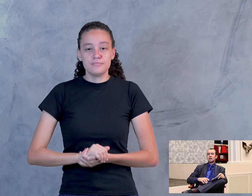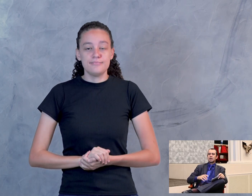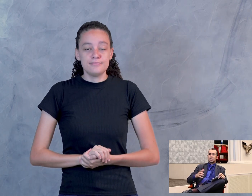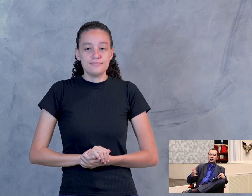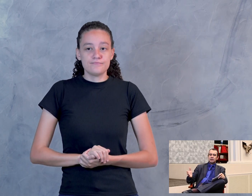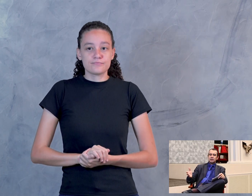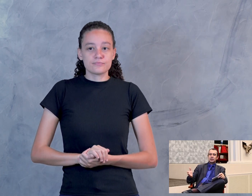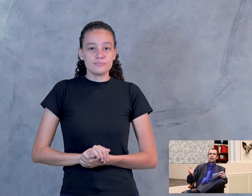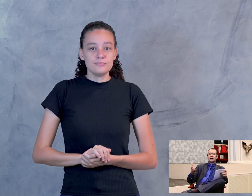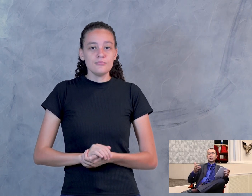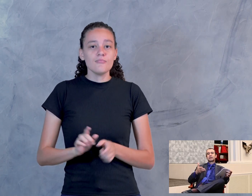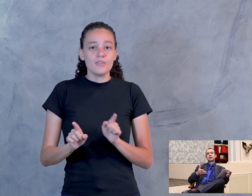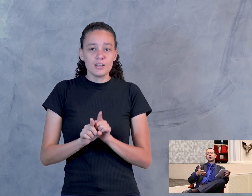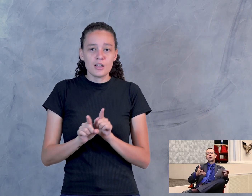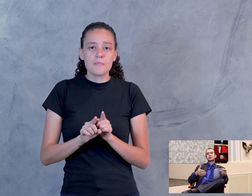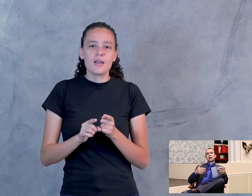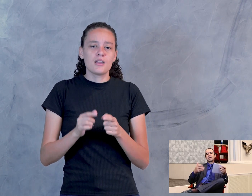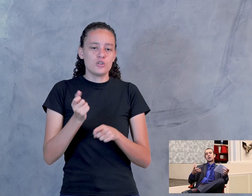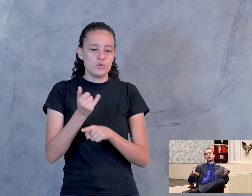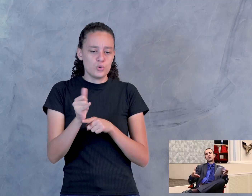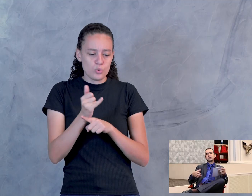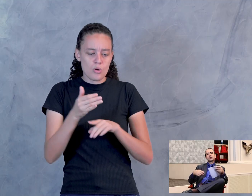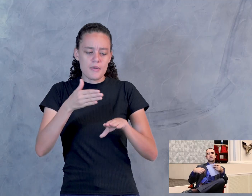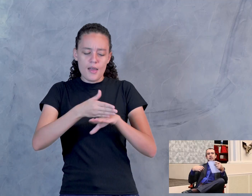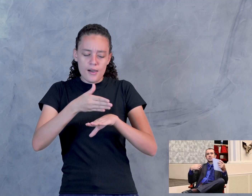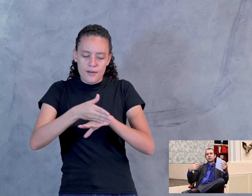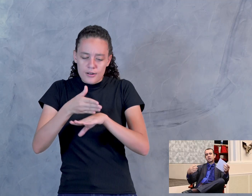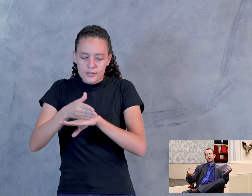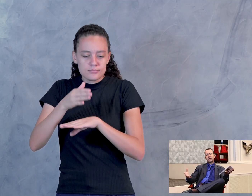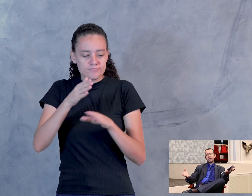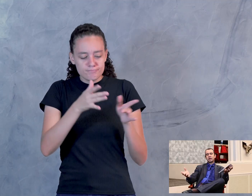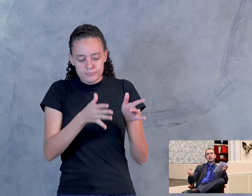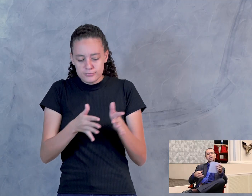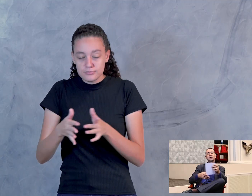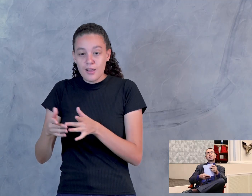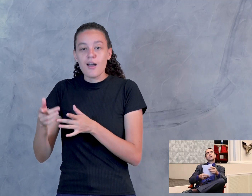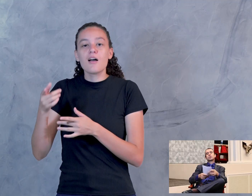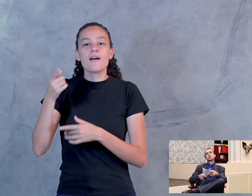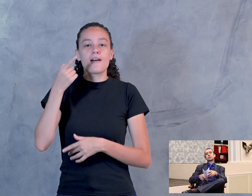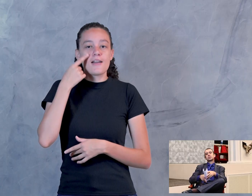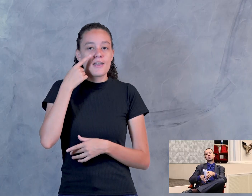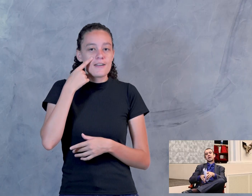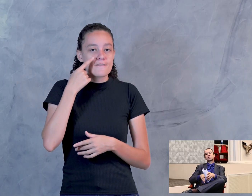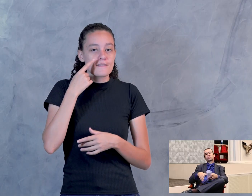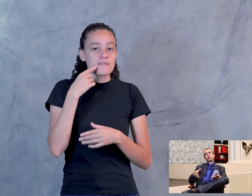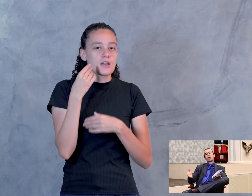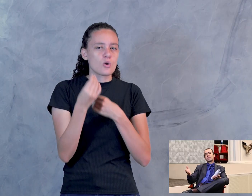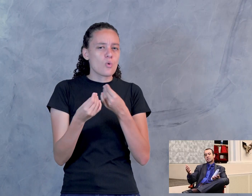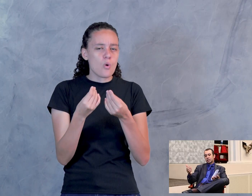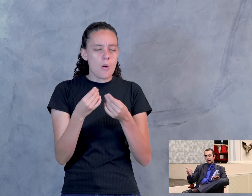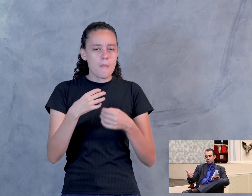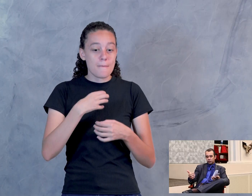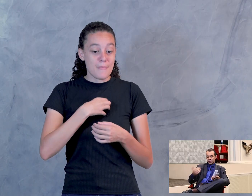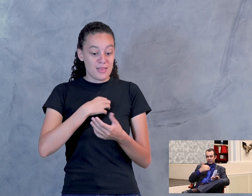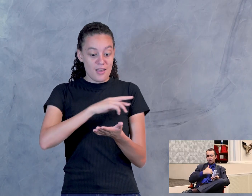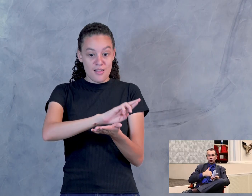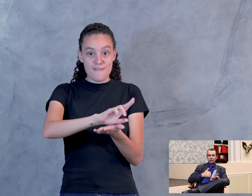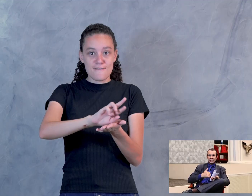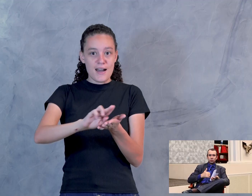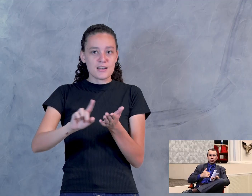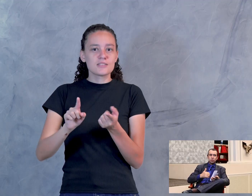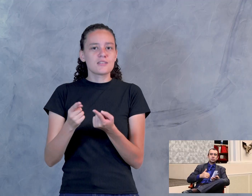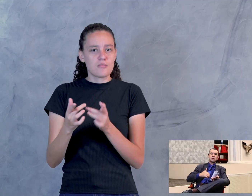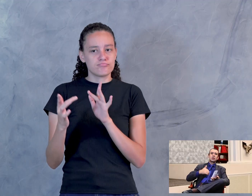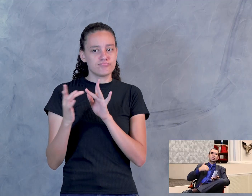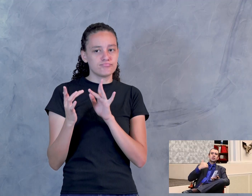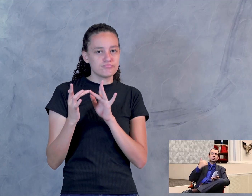mensagem e entre no nosso canal, no nosso site, você vai ver aí as formas que tem de fazer